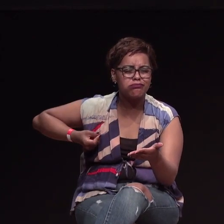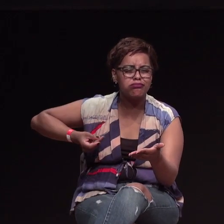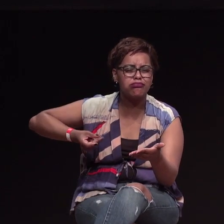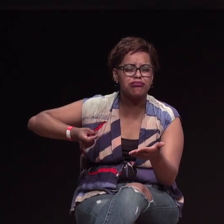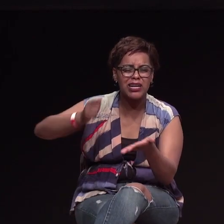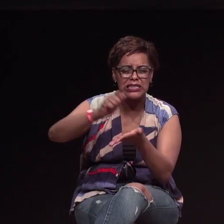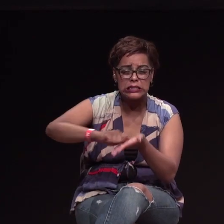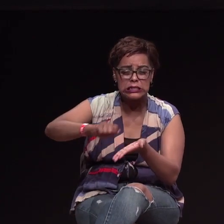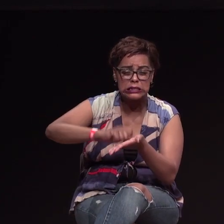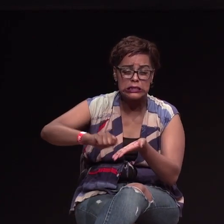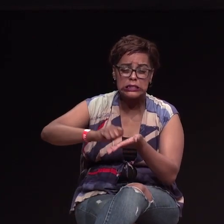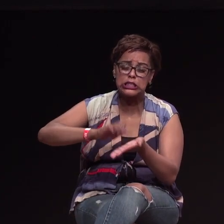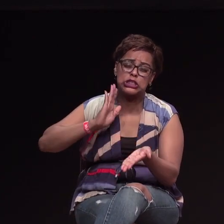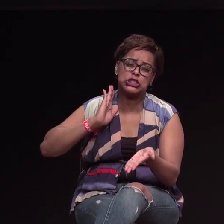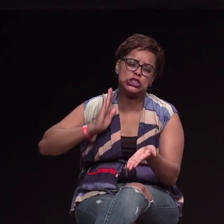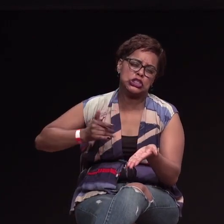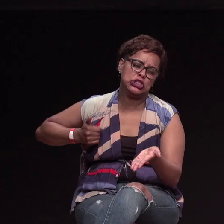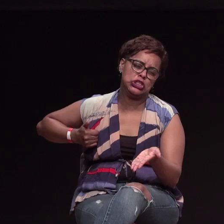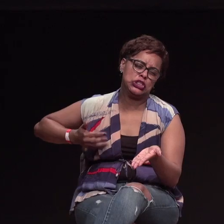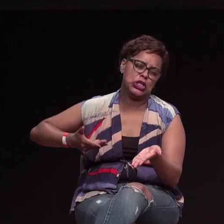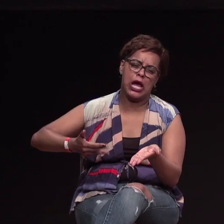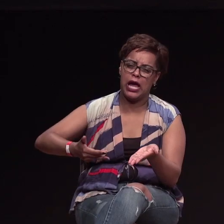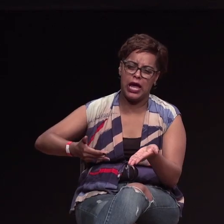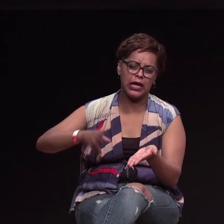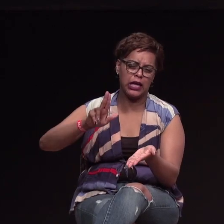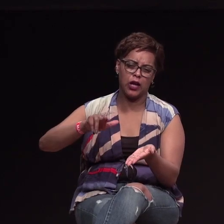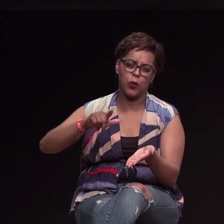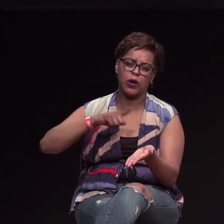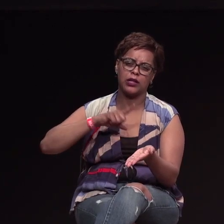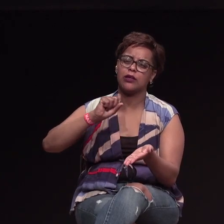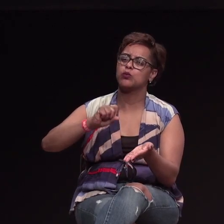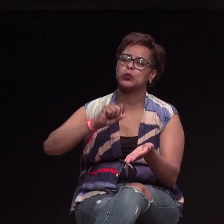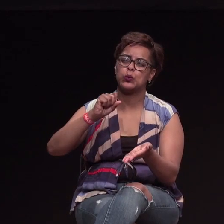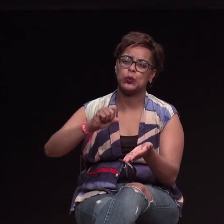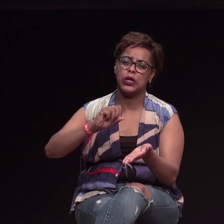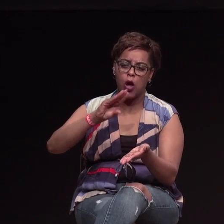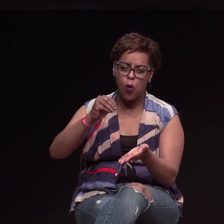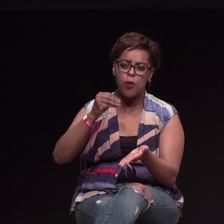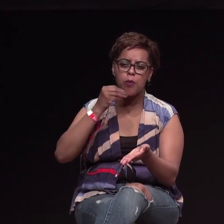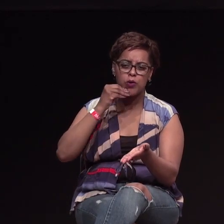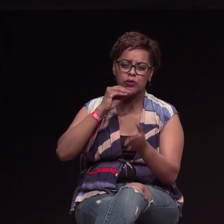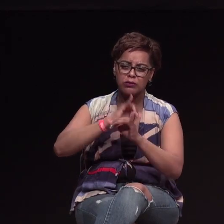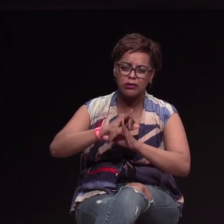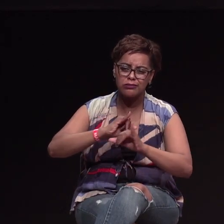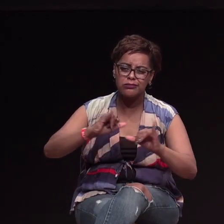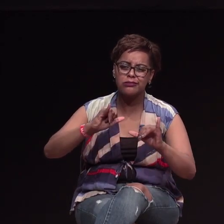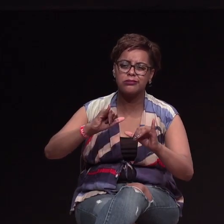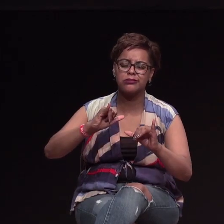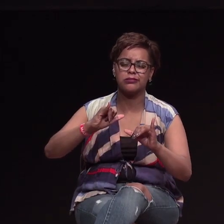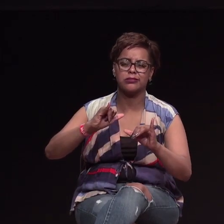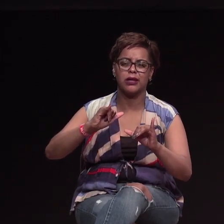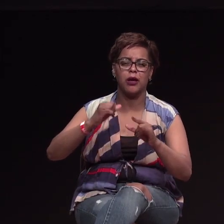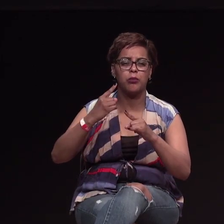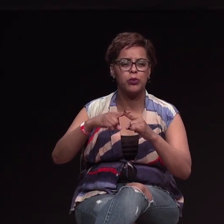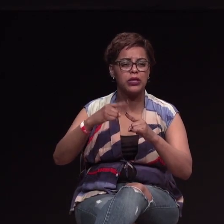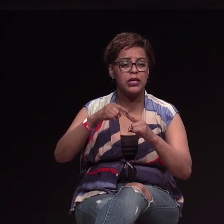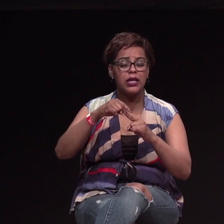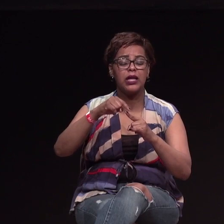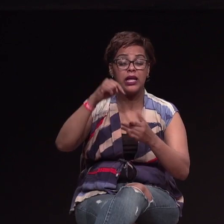contava com essa estrutura de mídia que a gente conta hoje, para reverberar, né, o